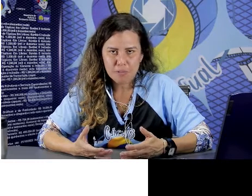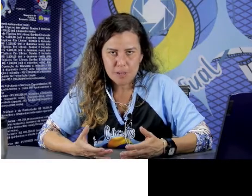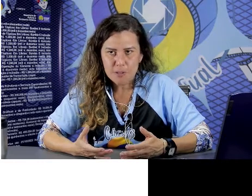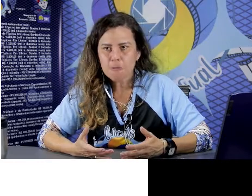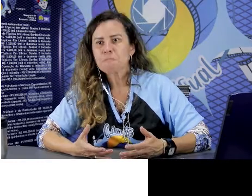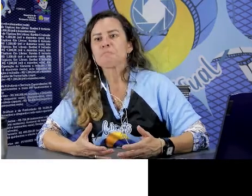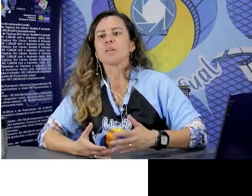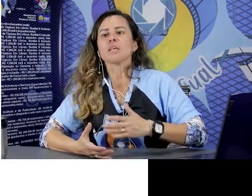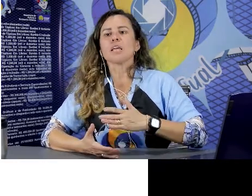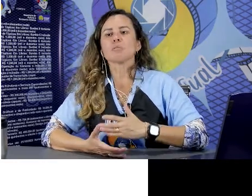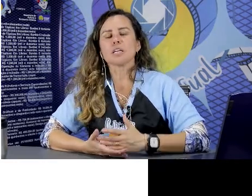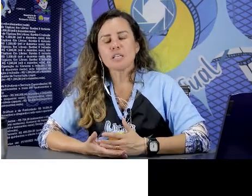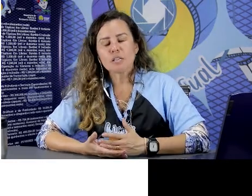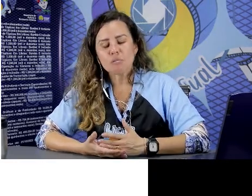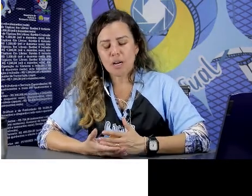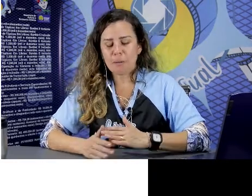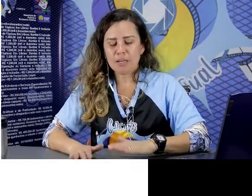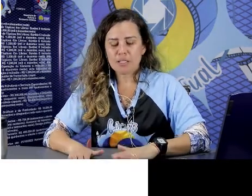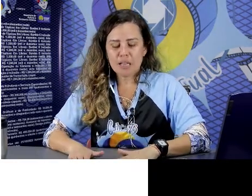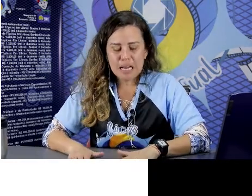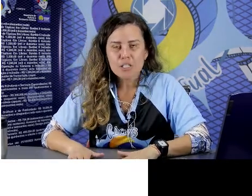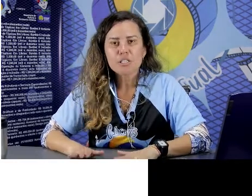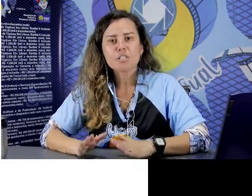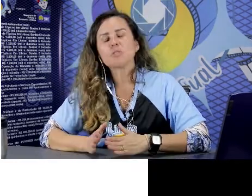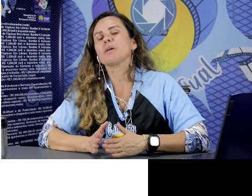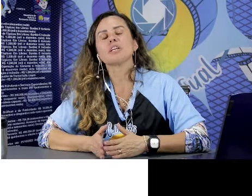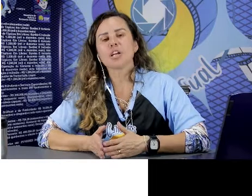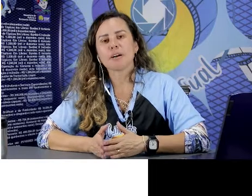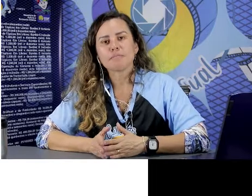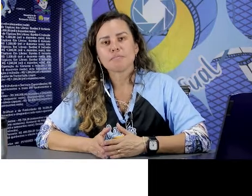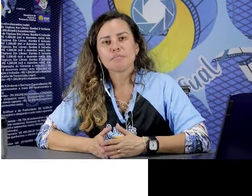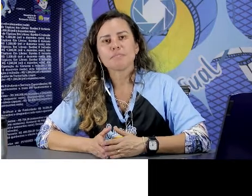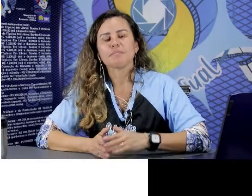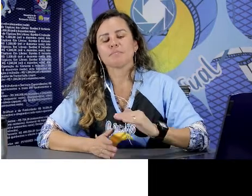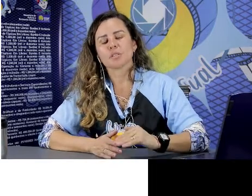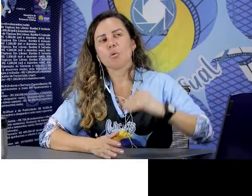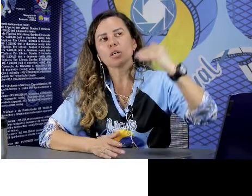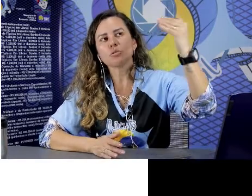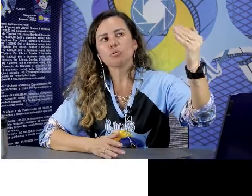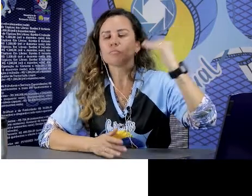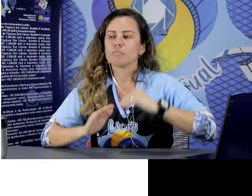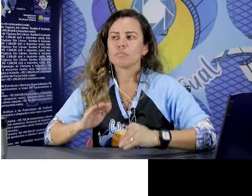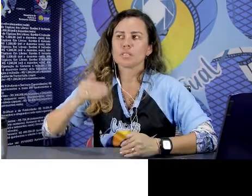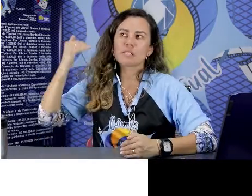isso? Temos aí uma capacidade de planejar. Quando, se